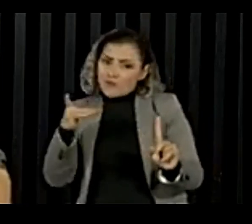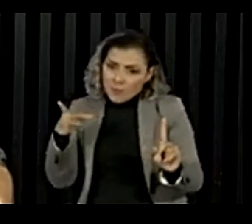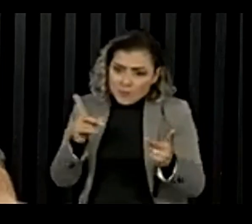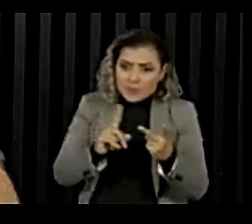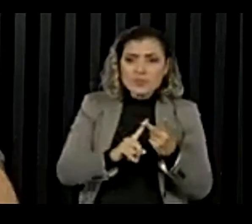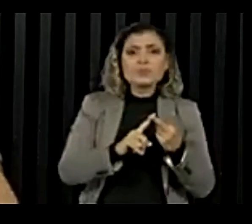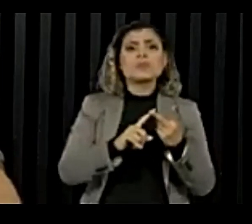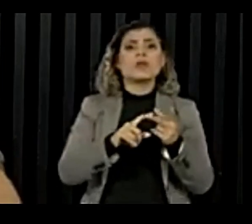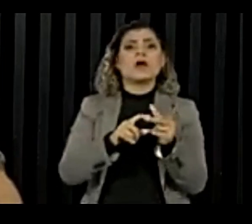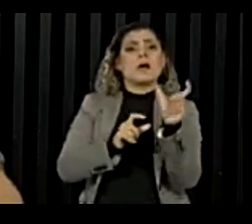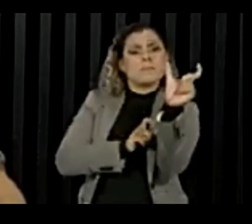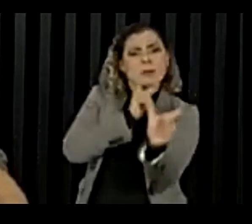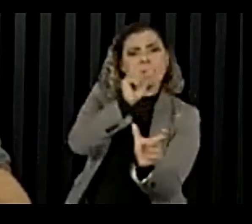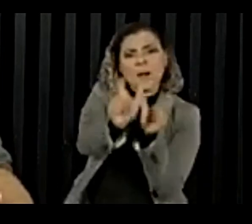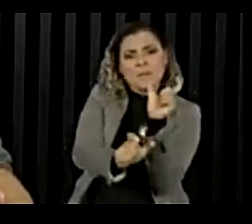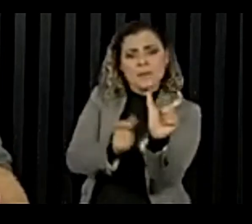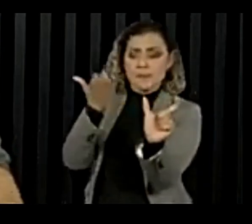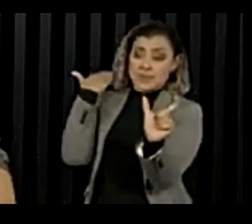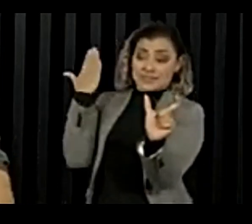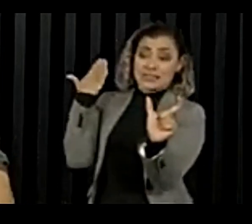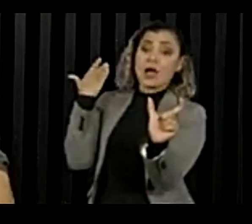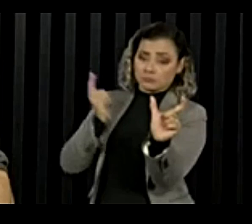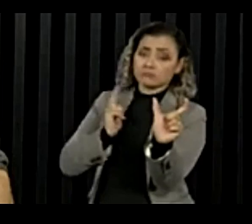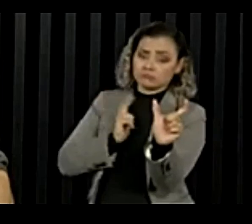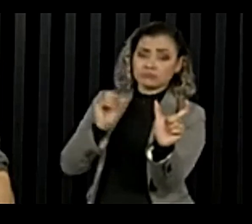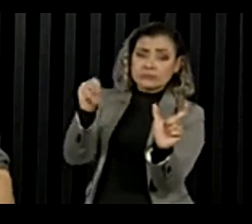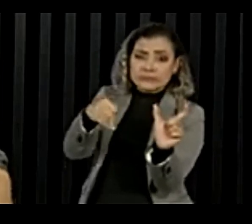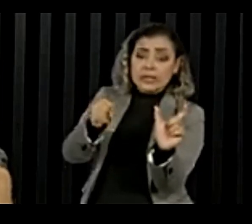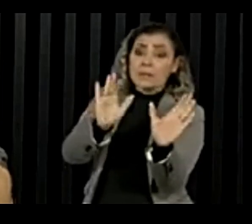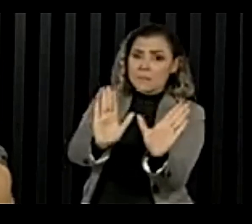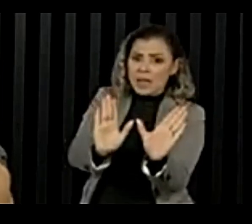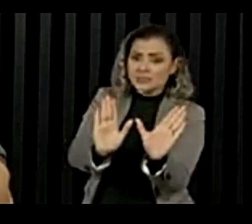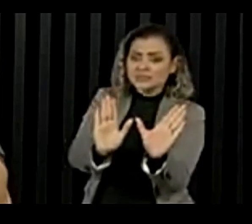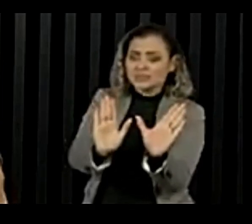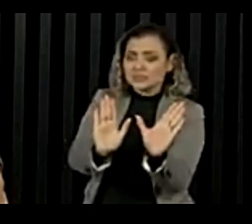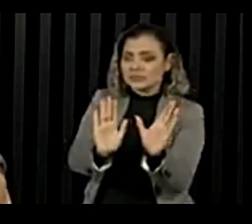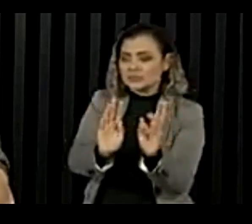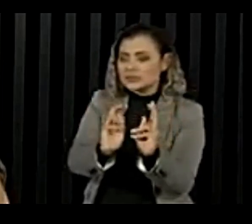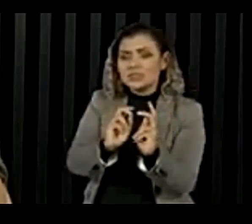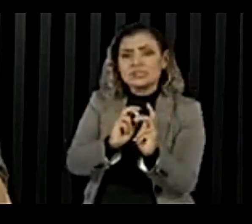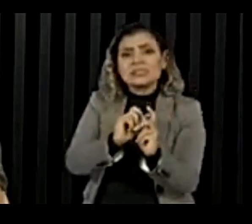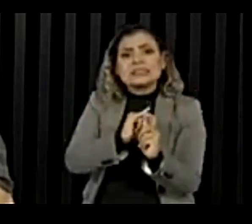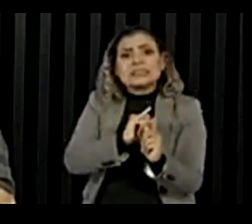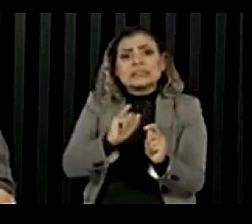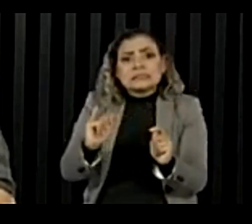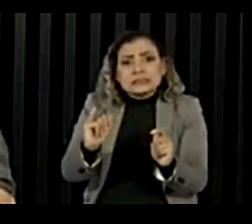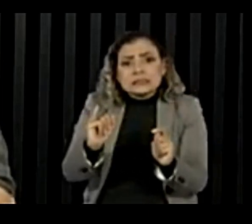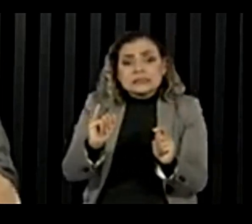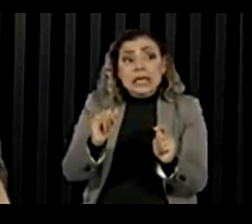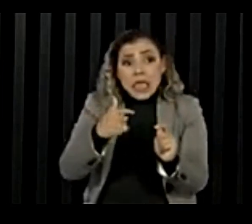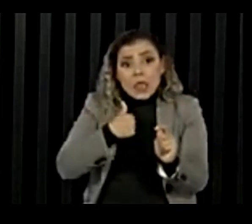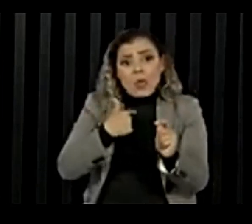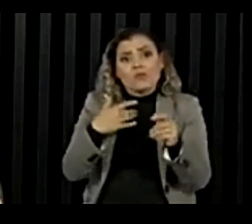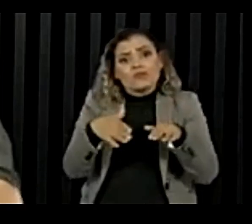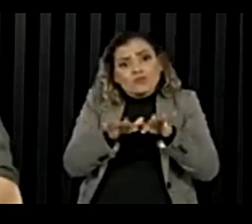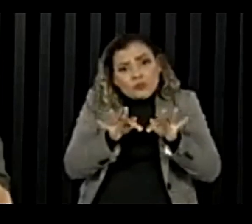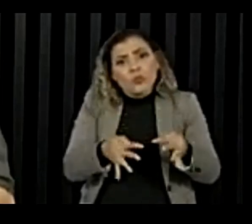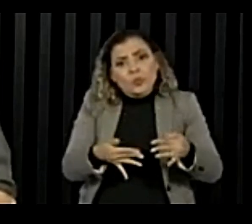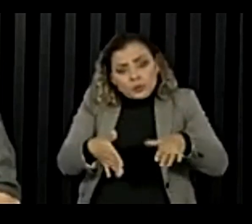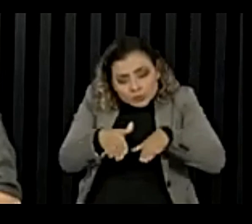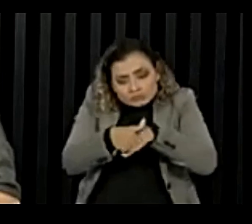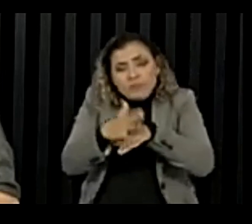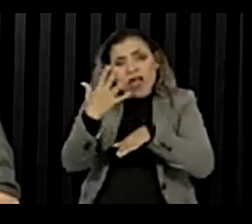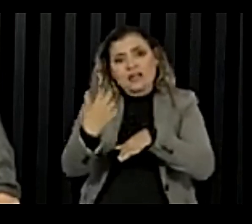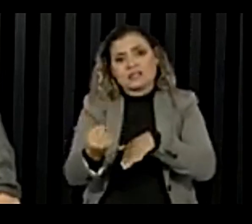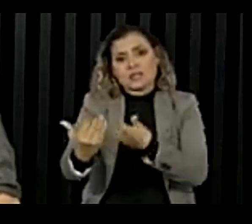erro não seria ter feito isso, mas não ter me disponibilizado a ouvir e a corrigir aquilo